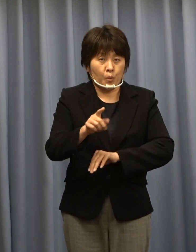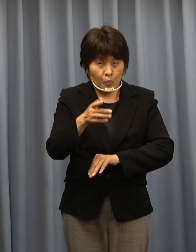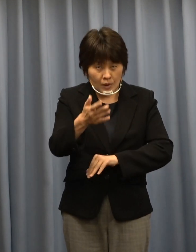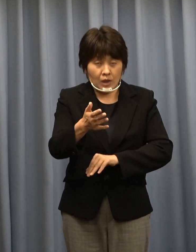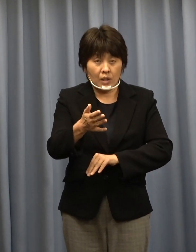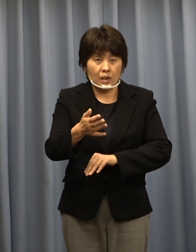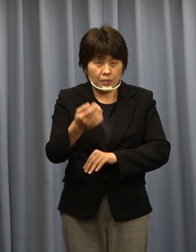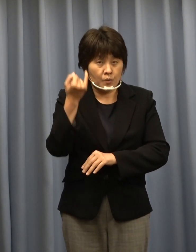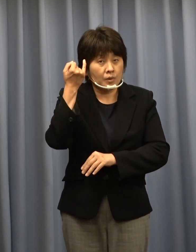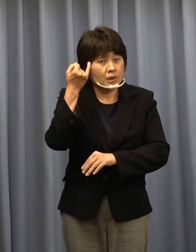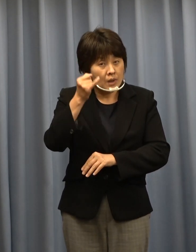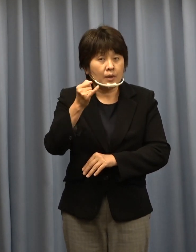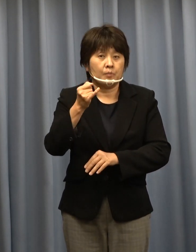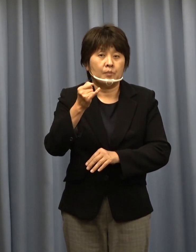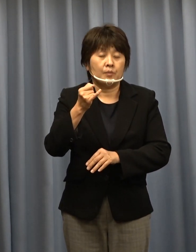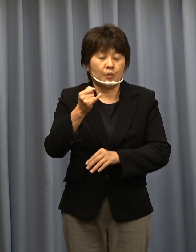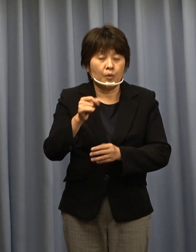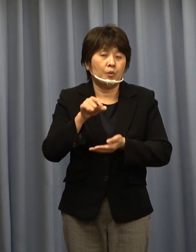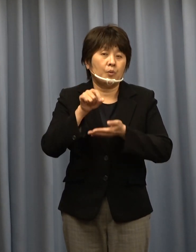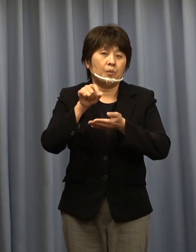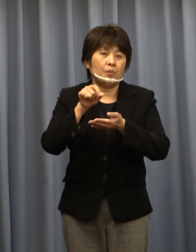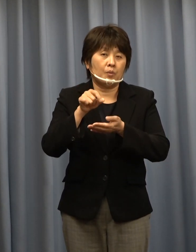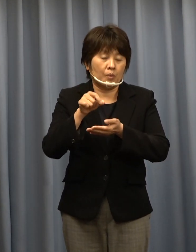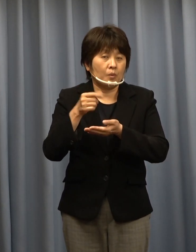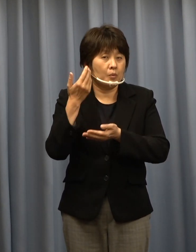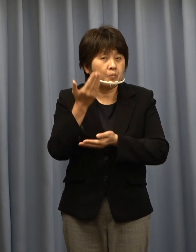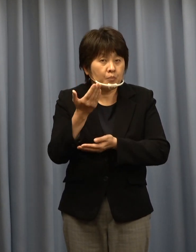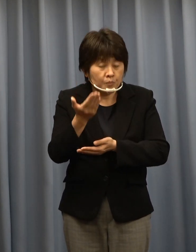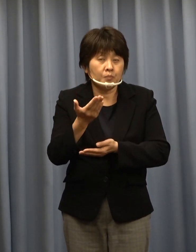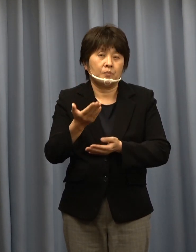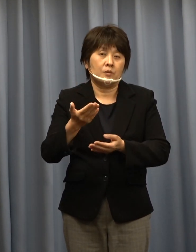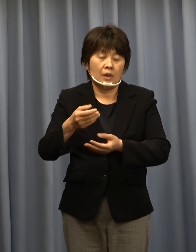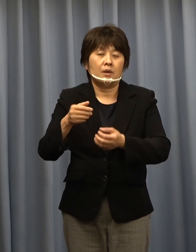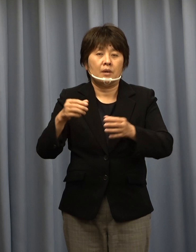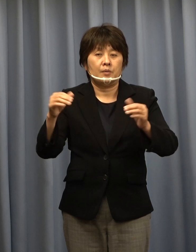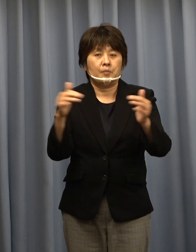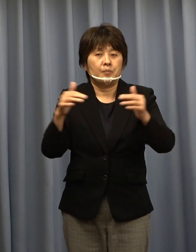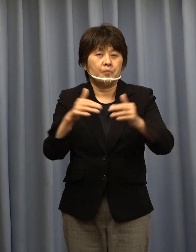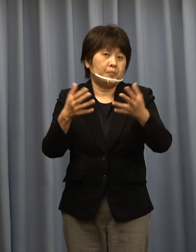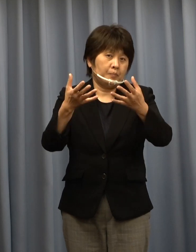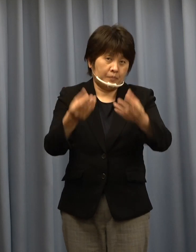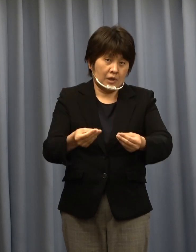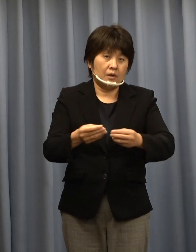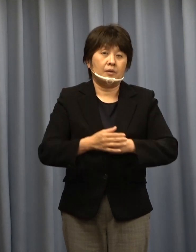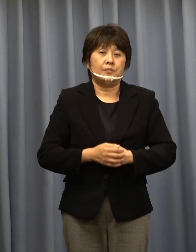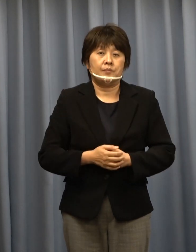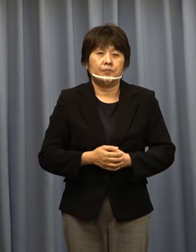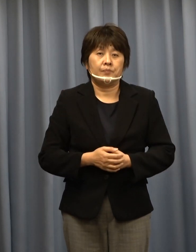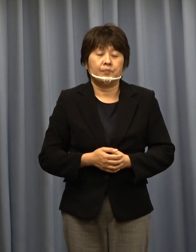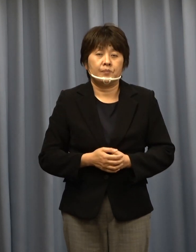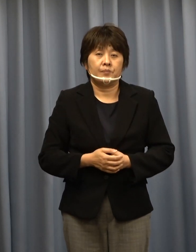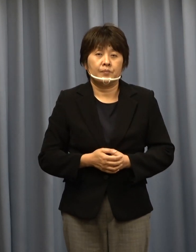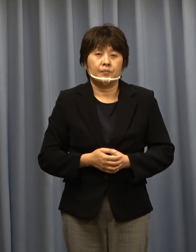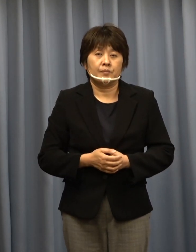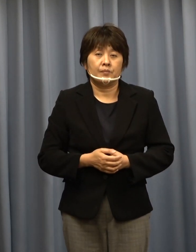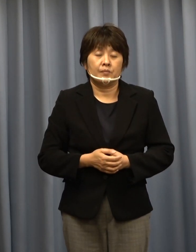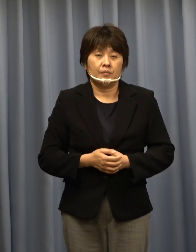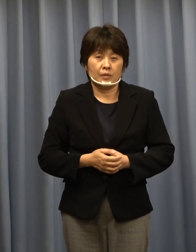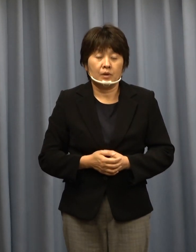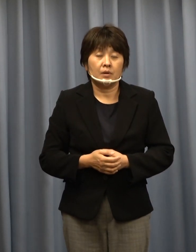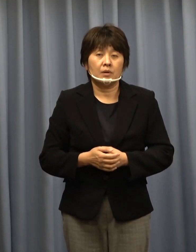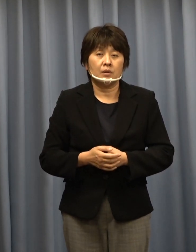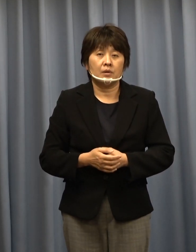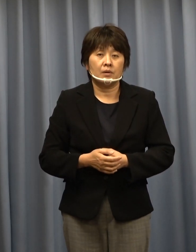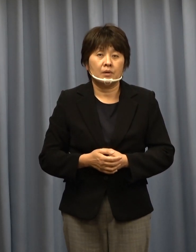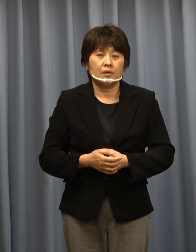てもご意見をこれらを話した上で、いただきました。またその際については、国がもち